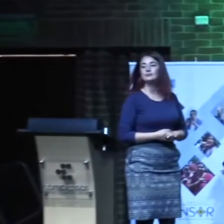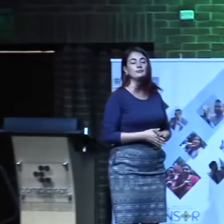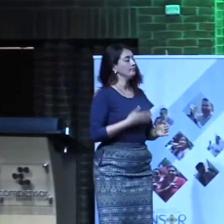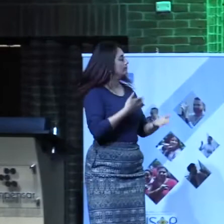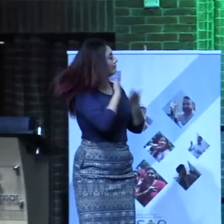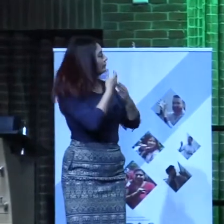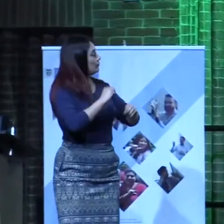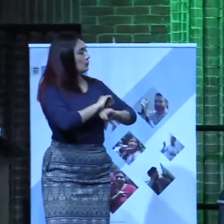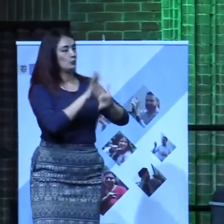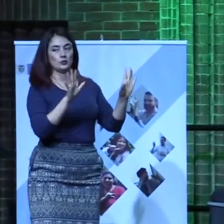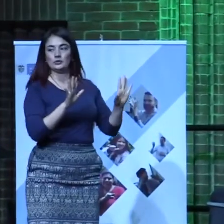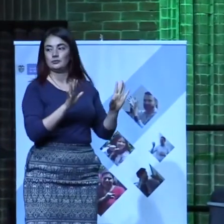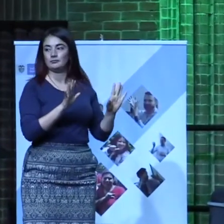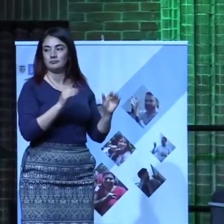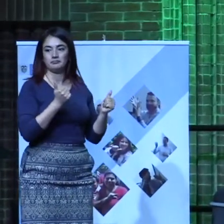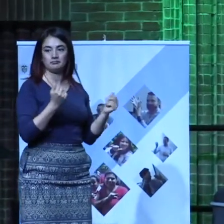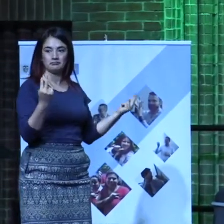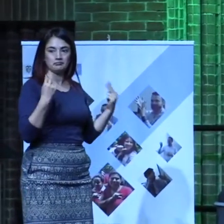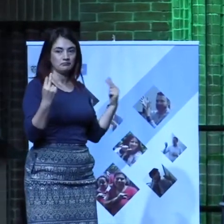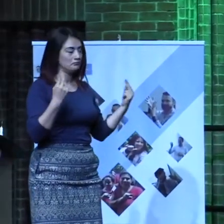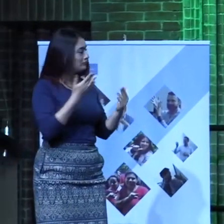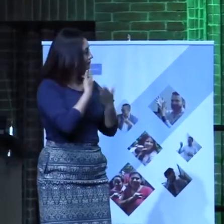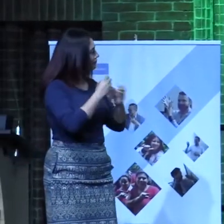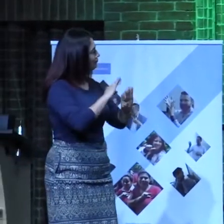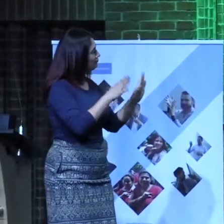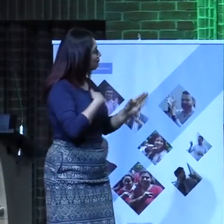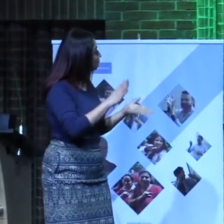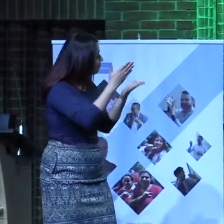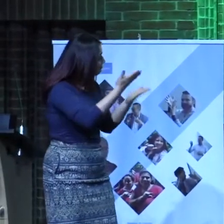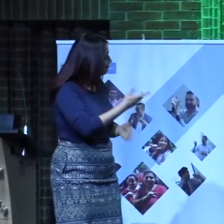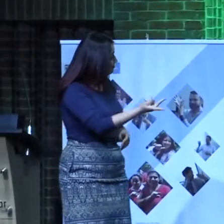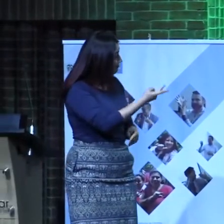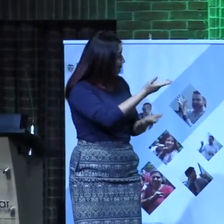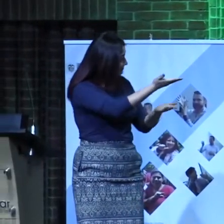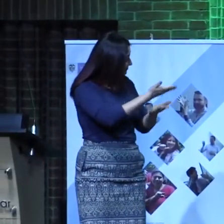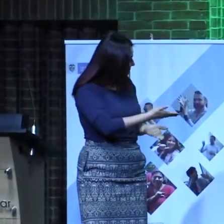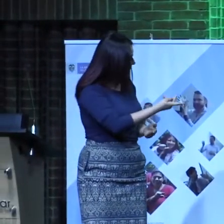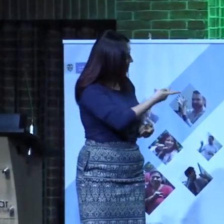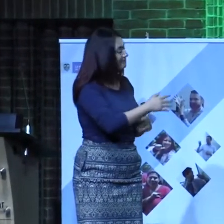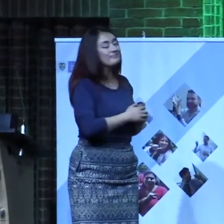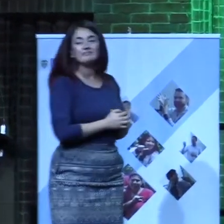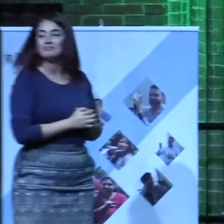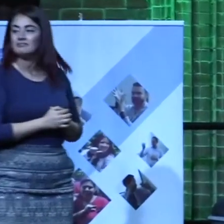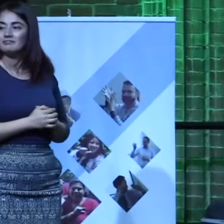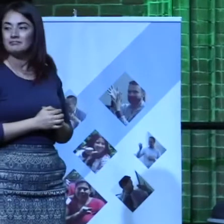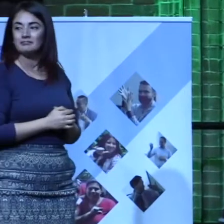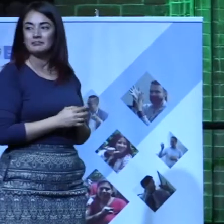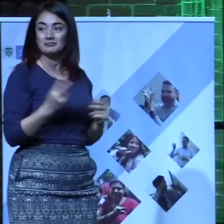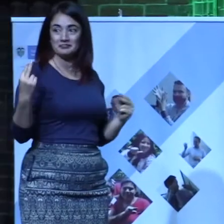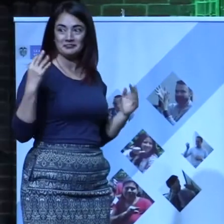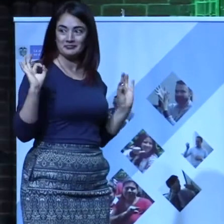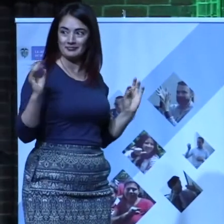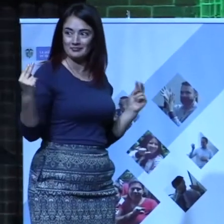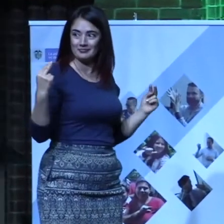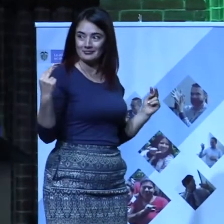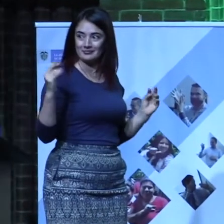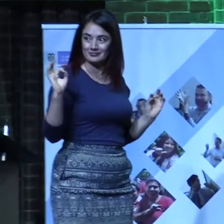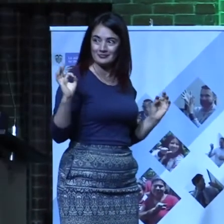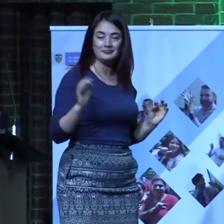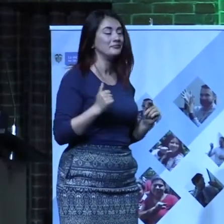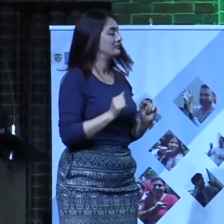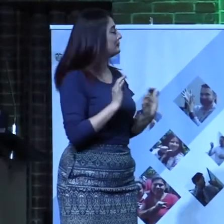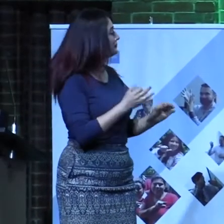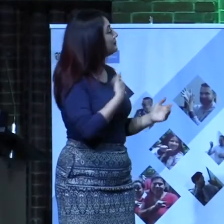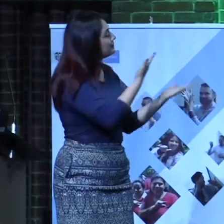Muy buenos días para todos y bienvenidos nuestros invitados. Quiero iniciar presentándolos. Estamos aquí